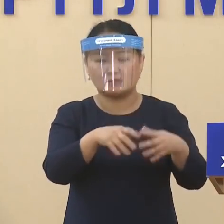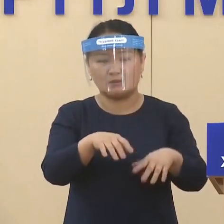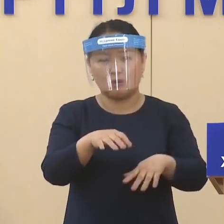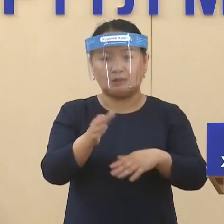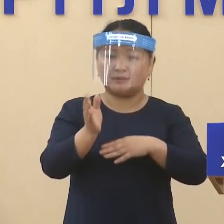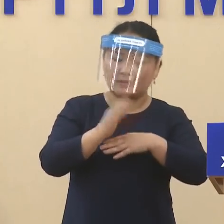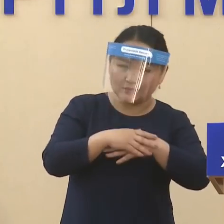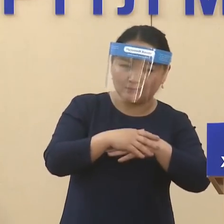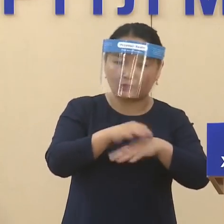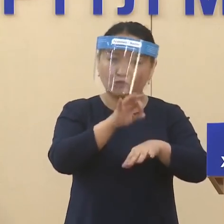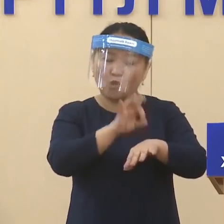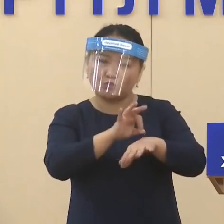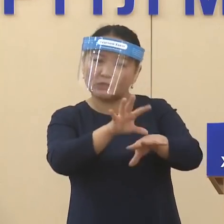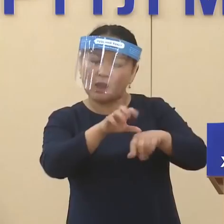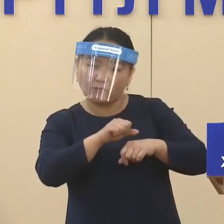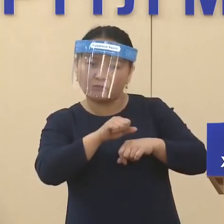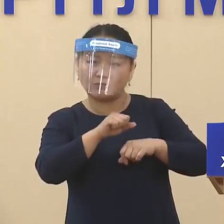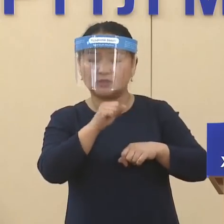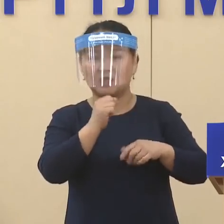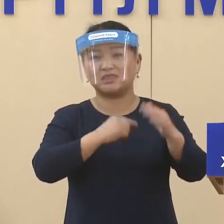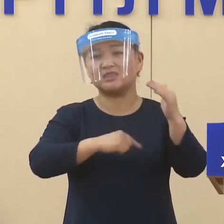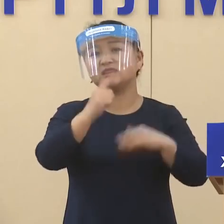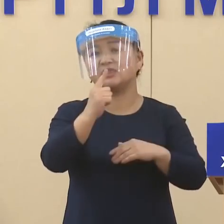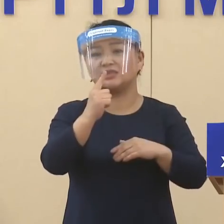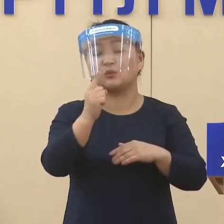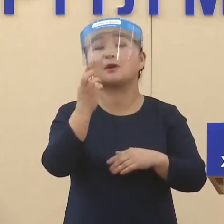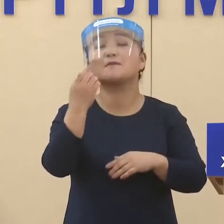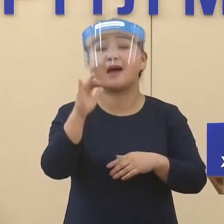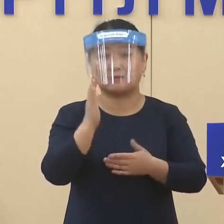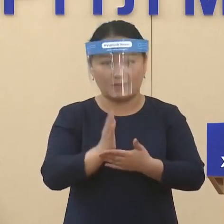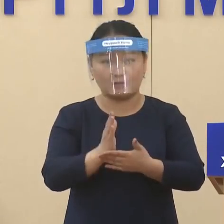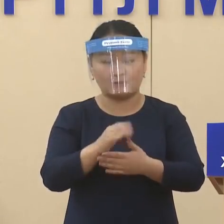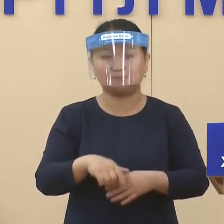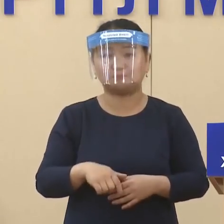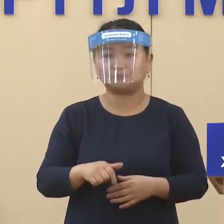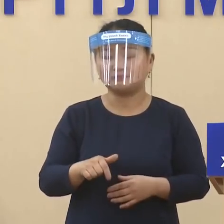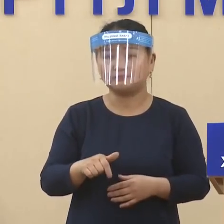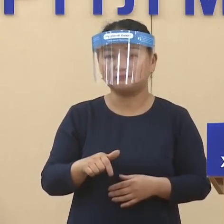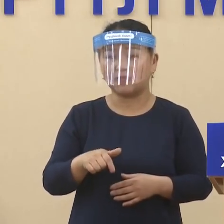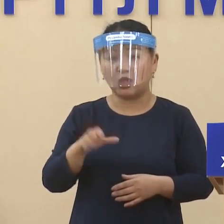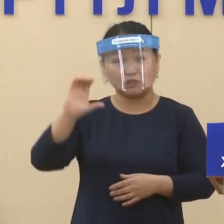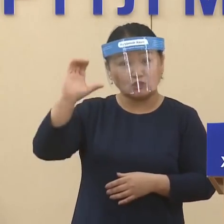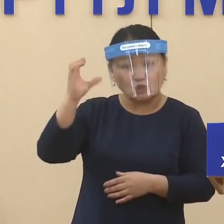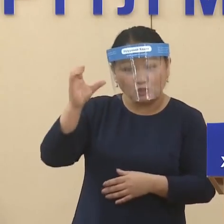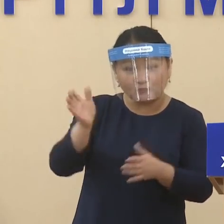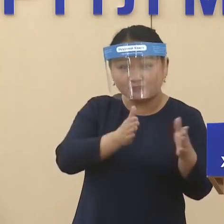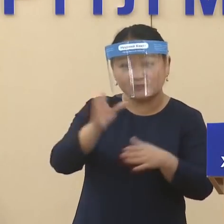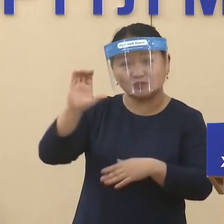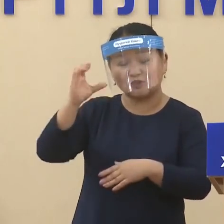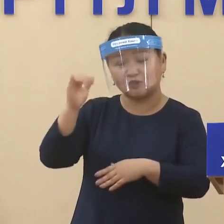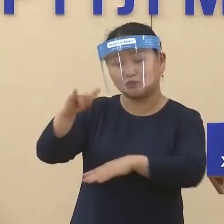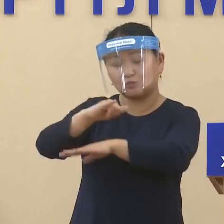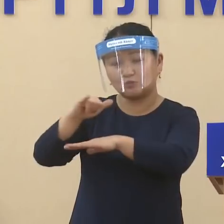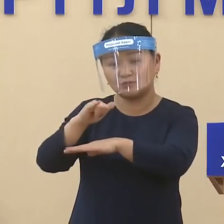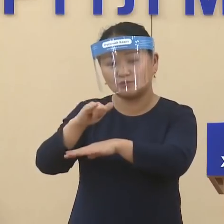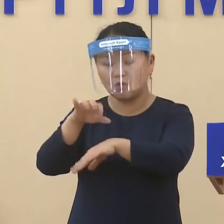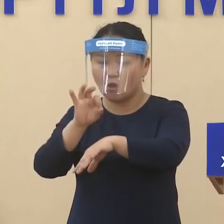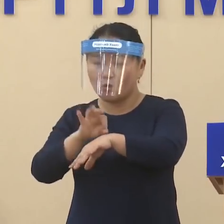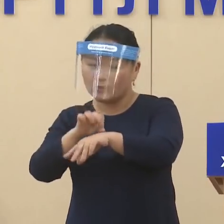болон халдварын тохиолдлын тоогоор 1-дүгээрт бичигдэж байна. За бүгд найрамдах Солонгос улсын өвчний хяналт сэргийлтийн